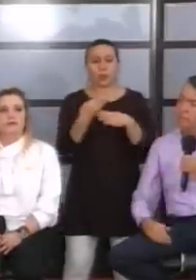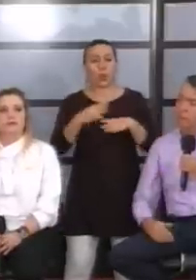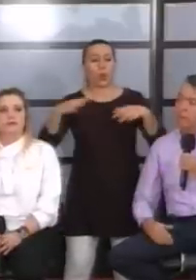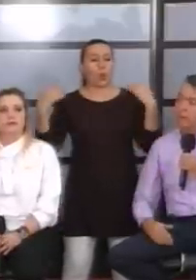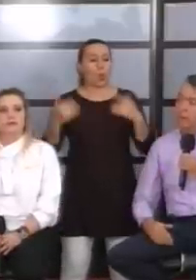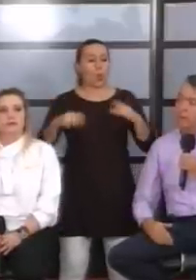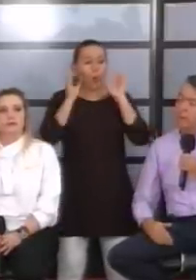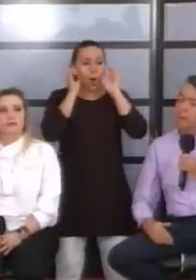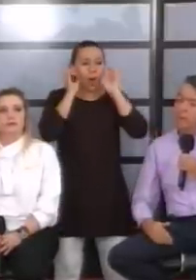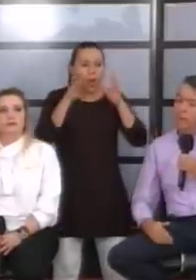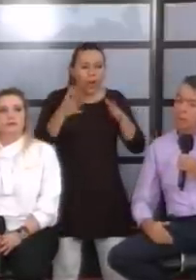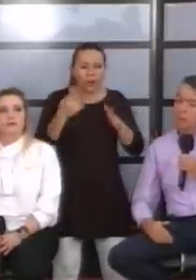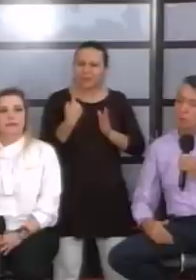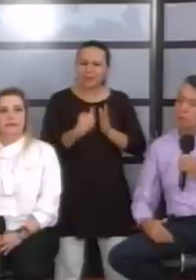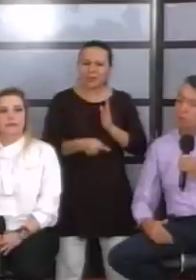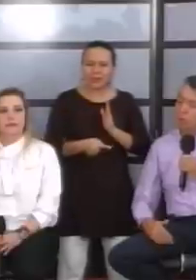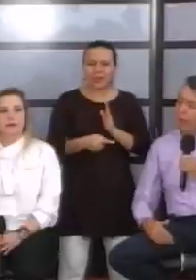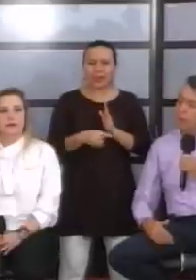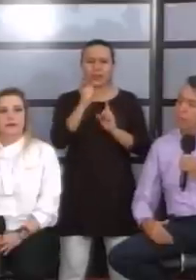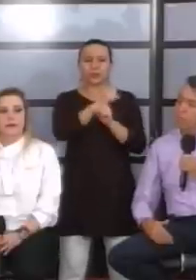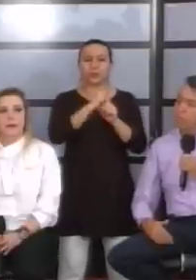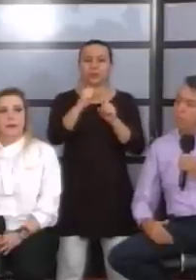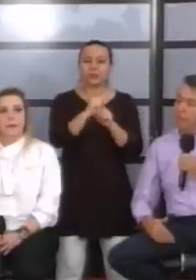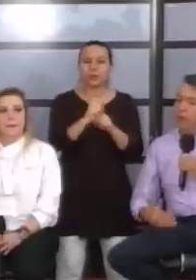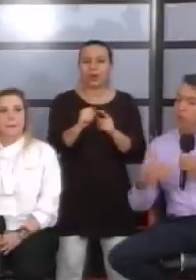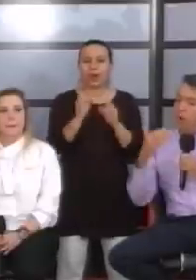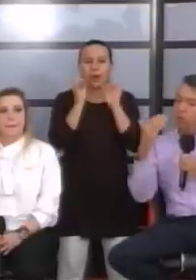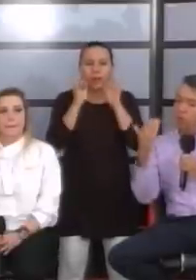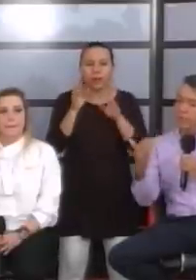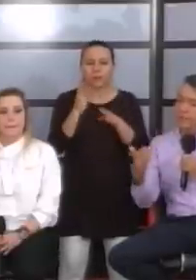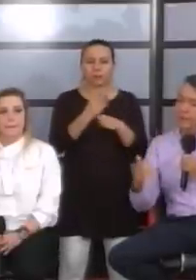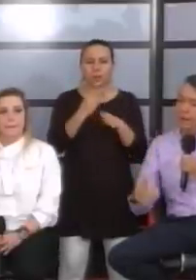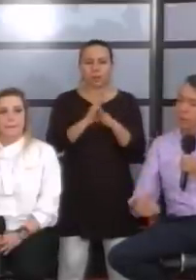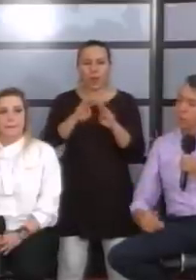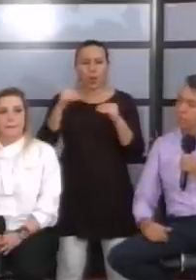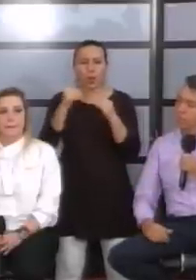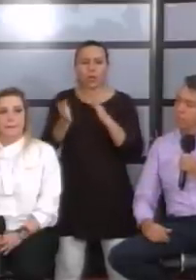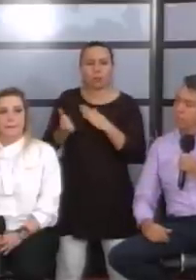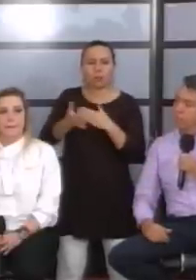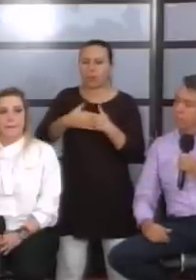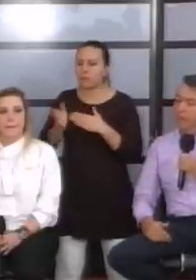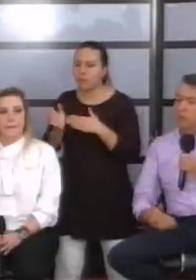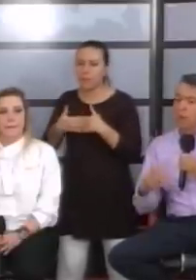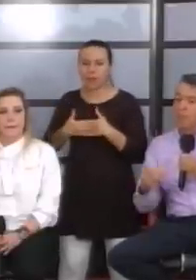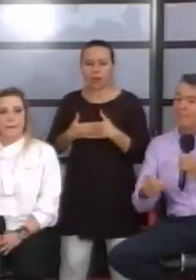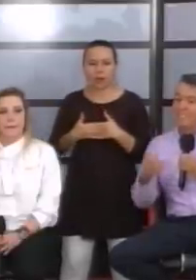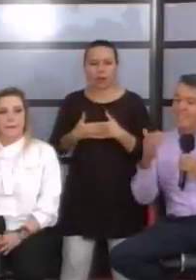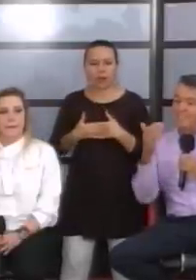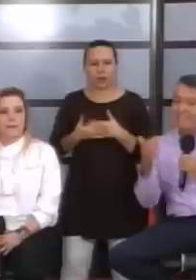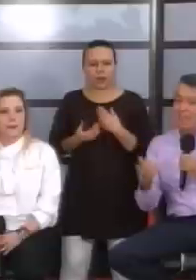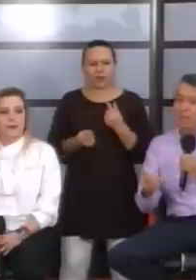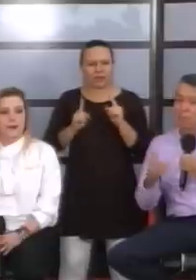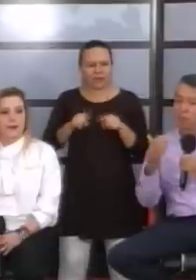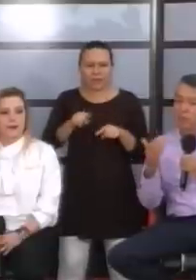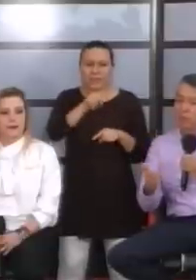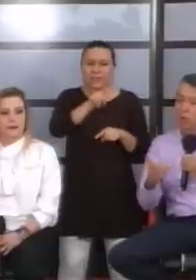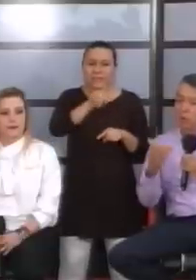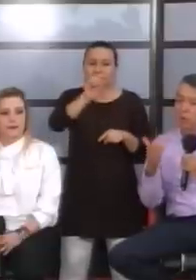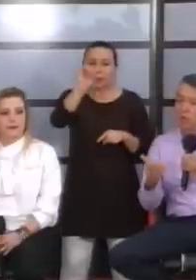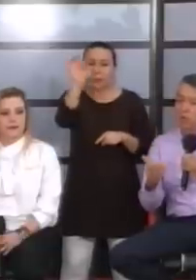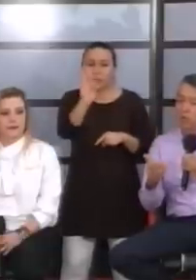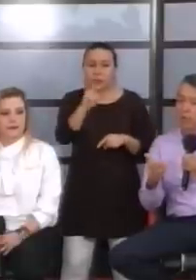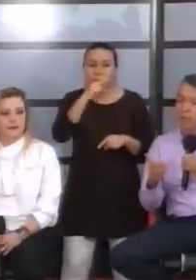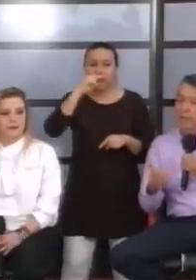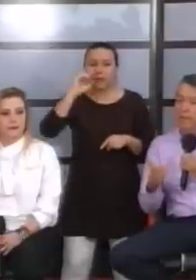graves en materia de la situación social, de que los colegios se están cerrando, de que solamente el 60%